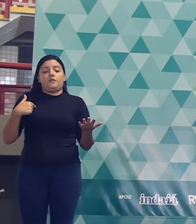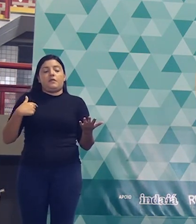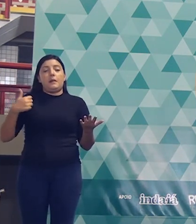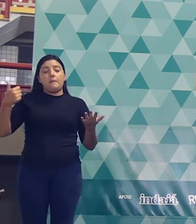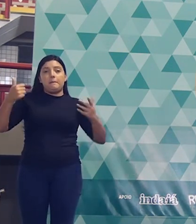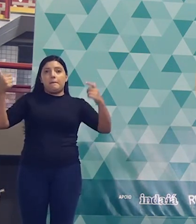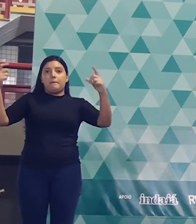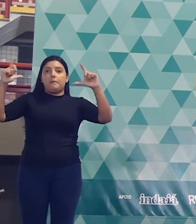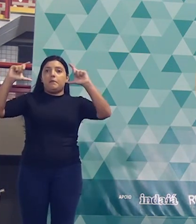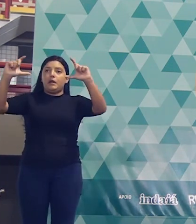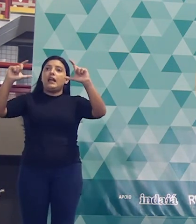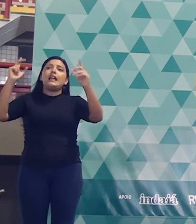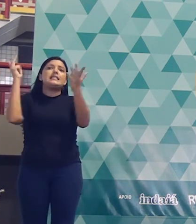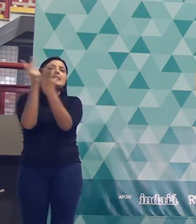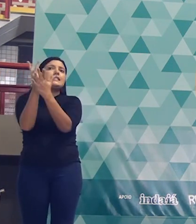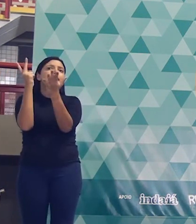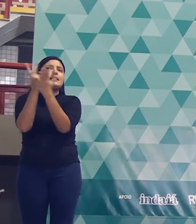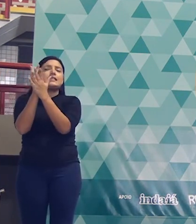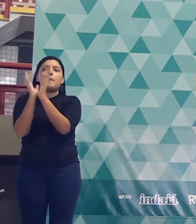marcada por oração subordinada.